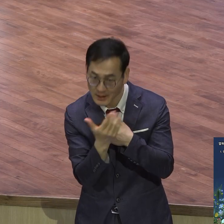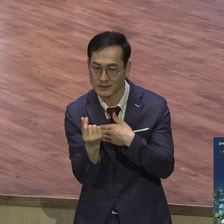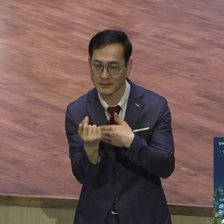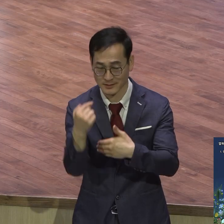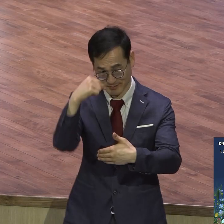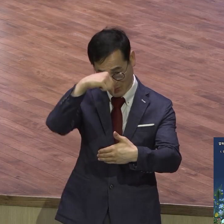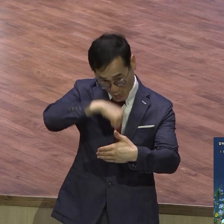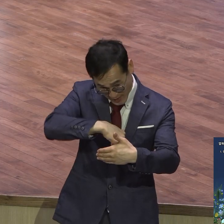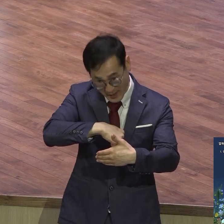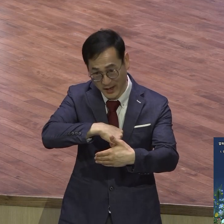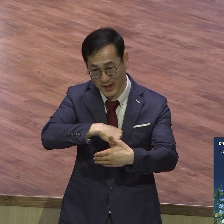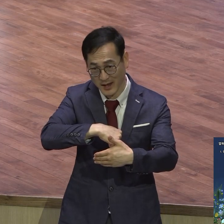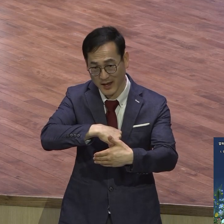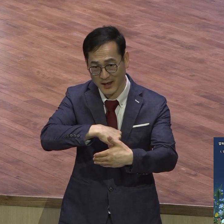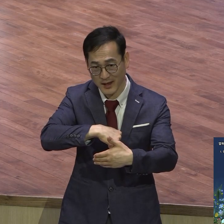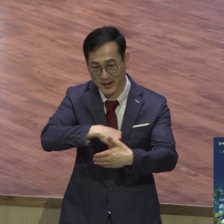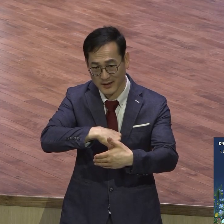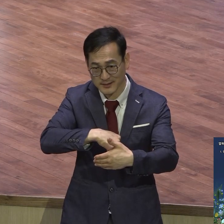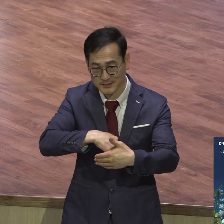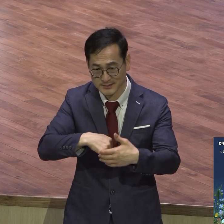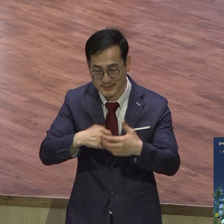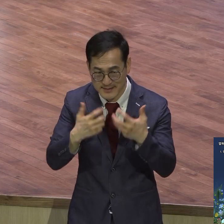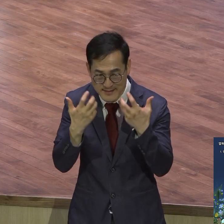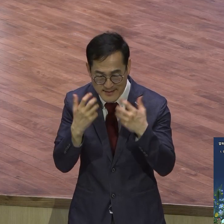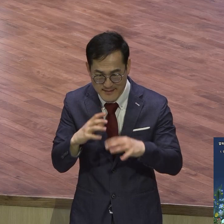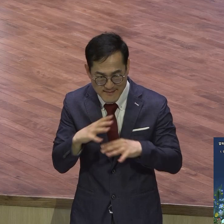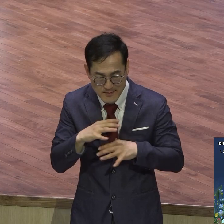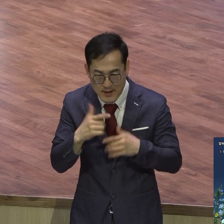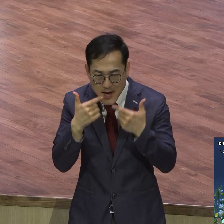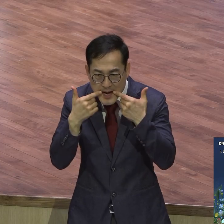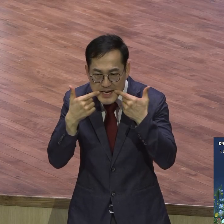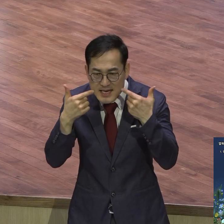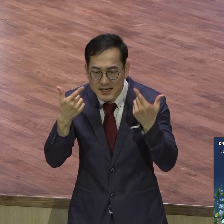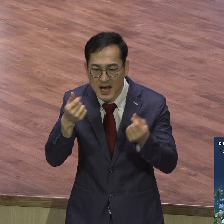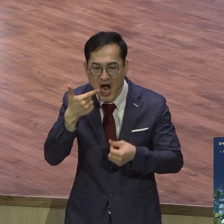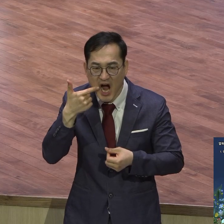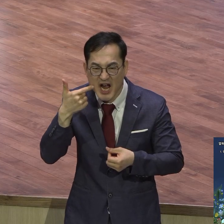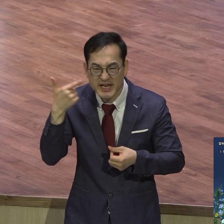노랗지라는 일이라 그랬어요. 속과 끝이 달라